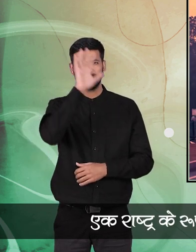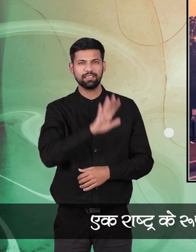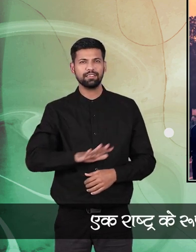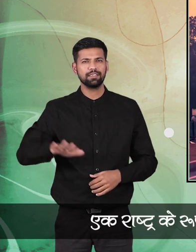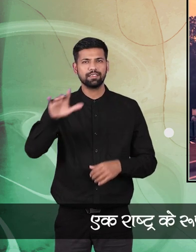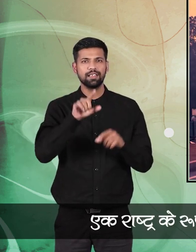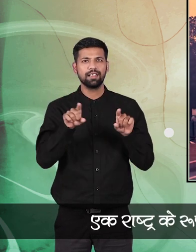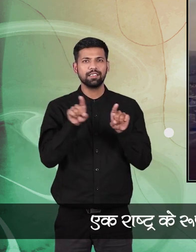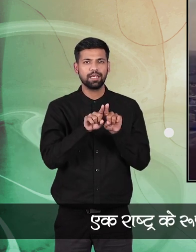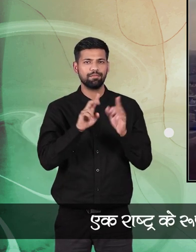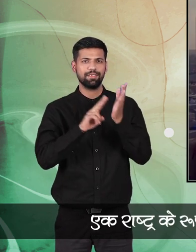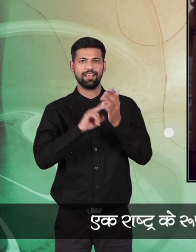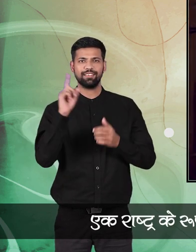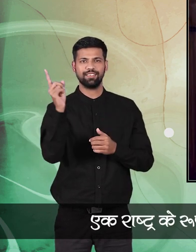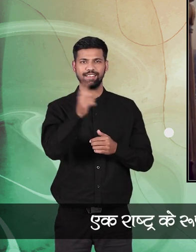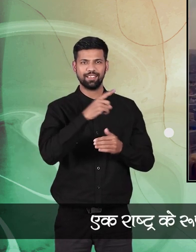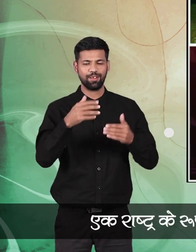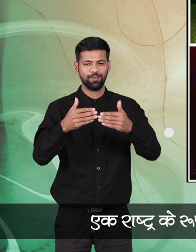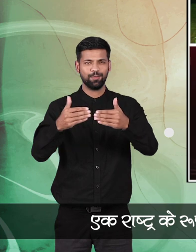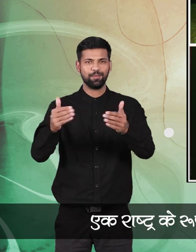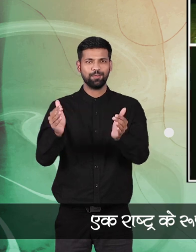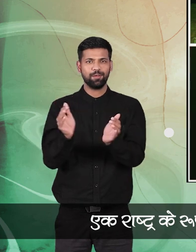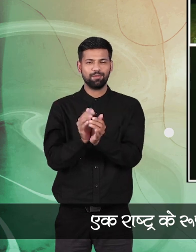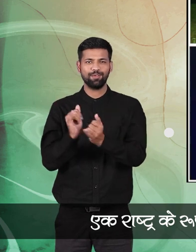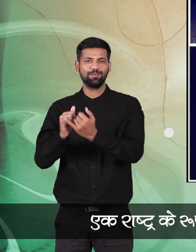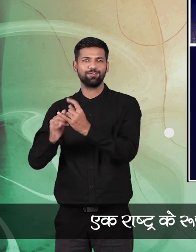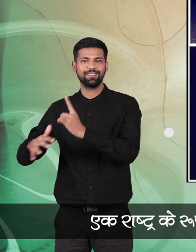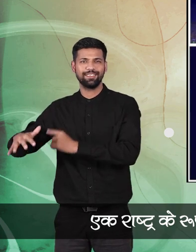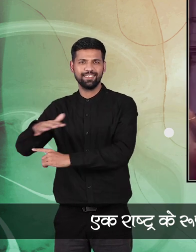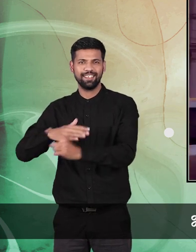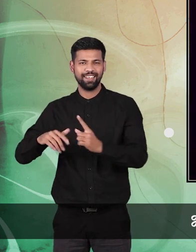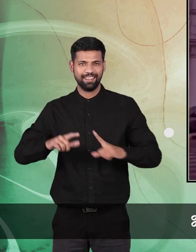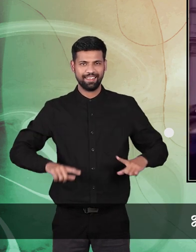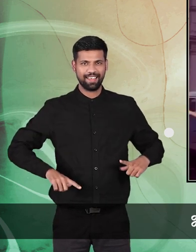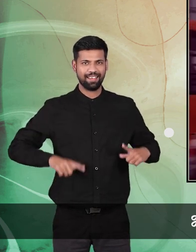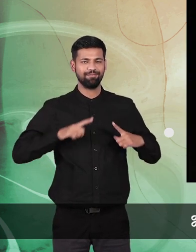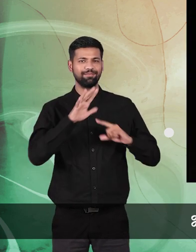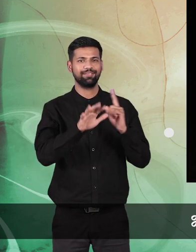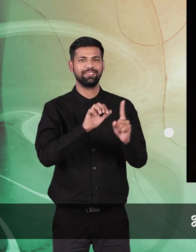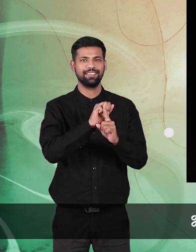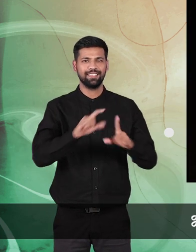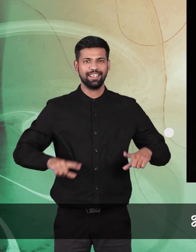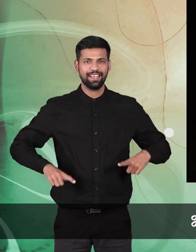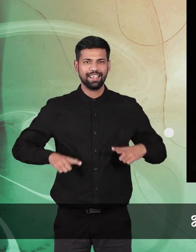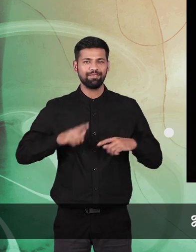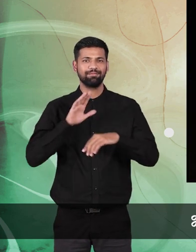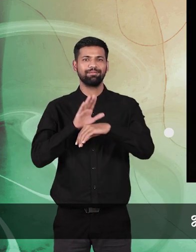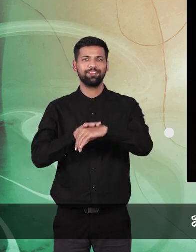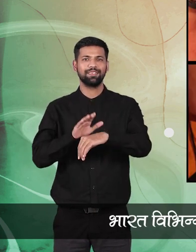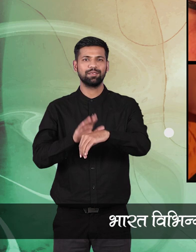एक राष्ट्र के रूप में, एक समुदाय के रूप में और एक समाज के रूप में भारत अपनी संस्कृति में वास करता